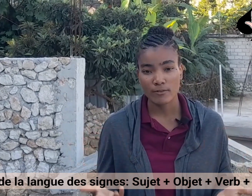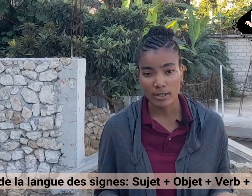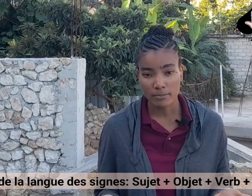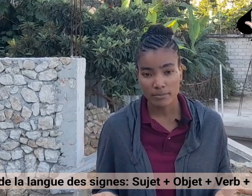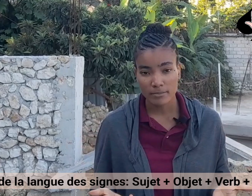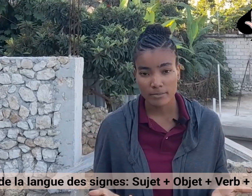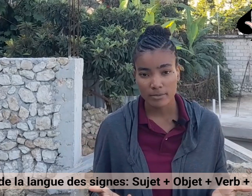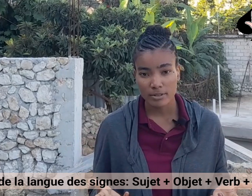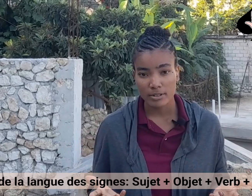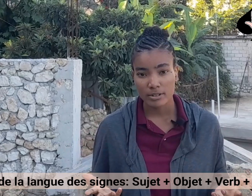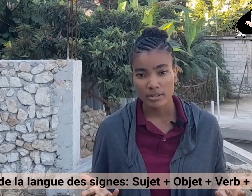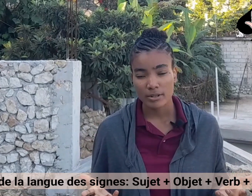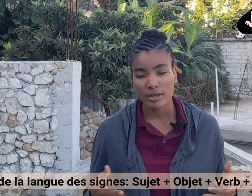verbe,